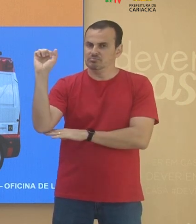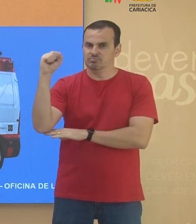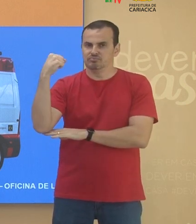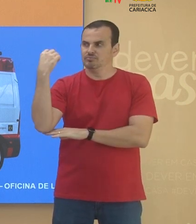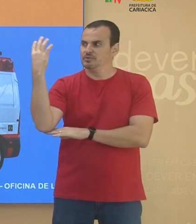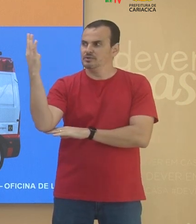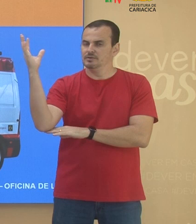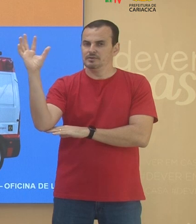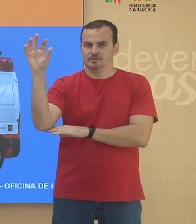Ambulância.